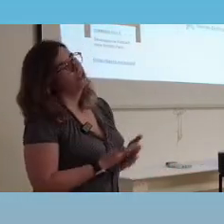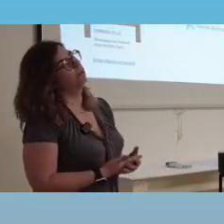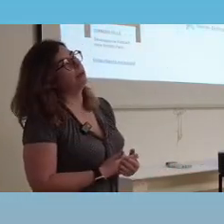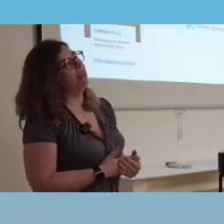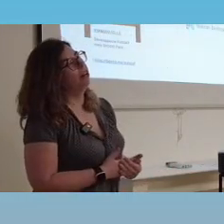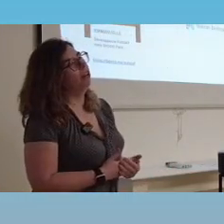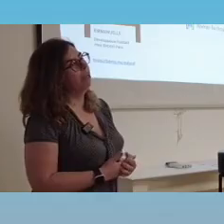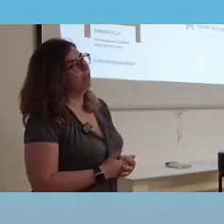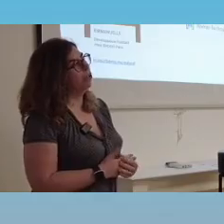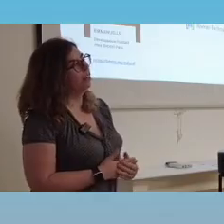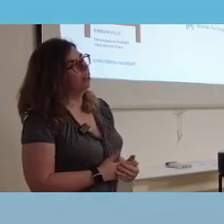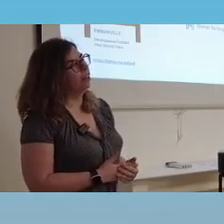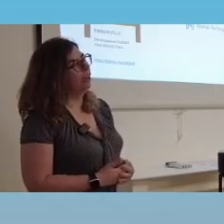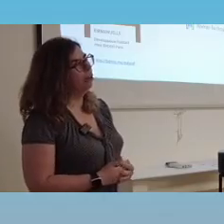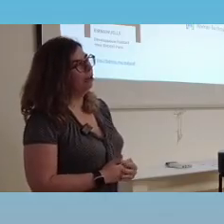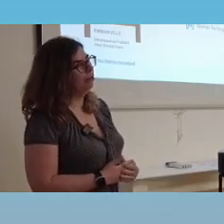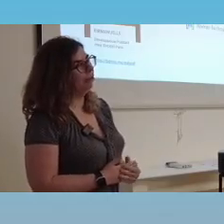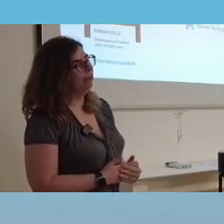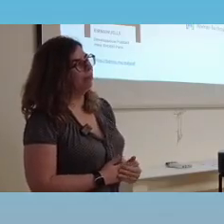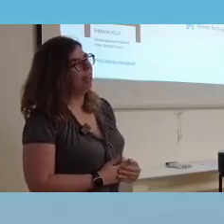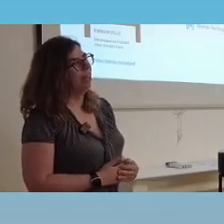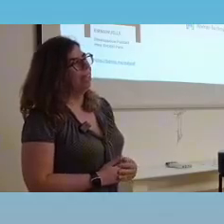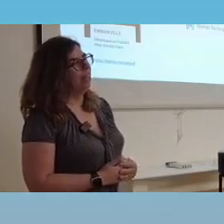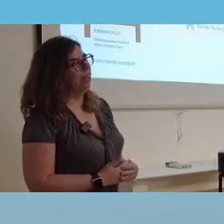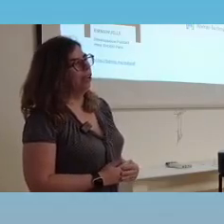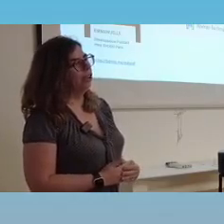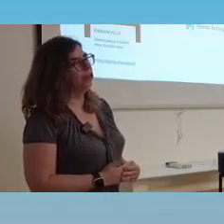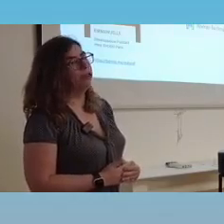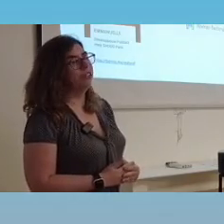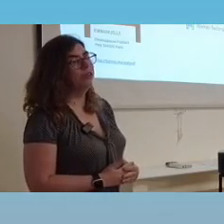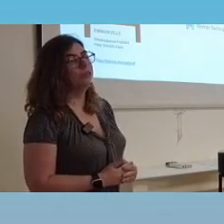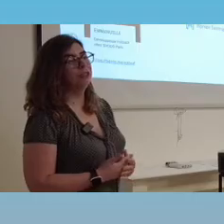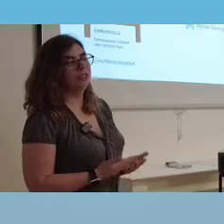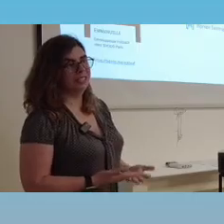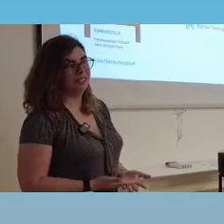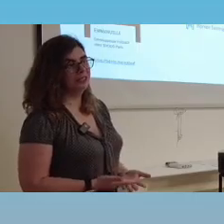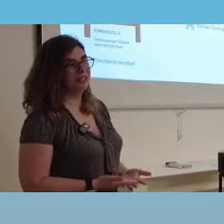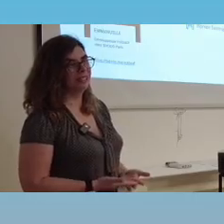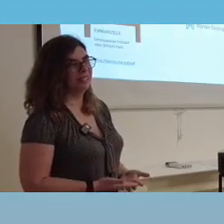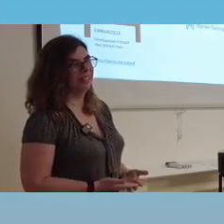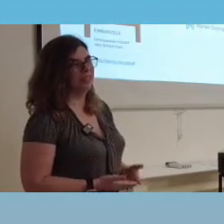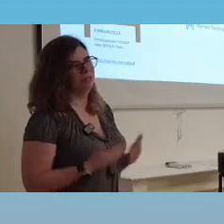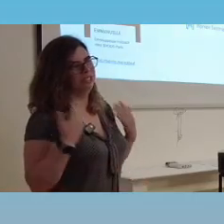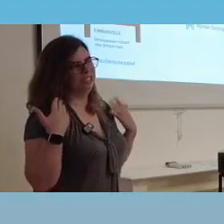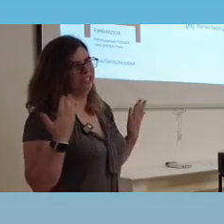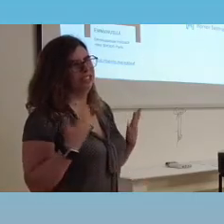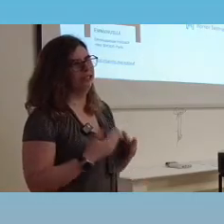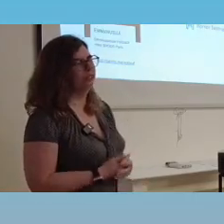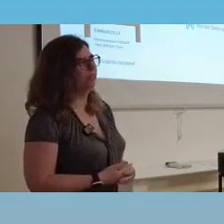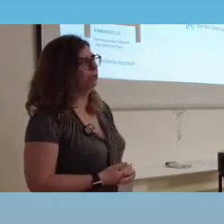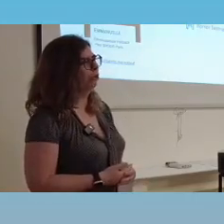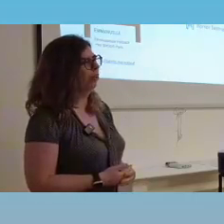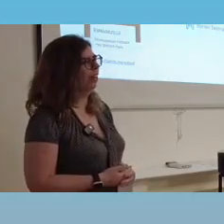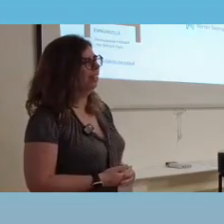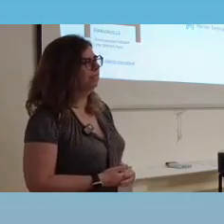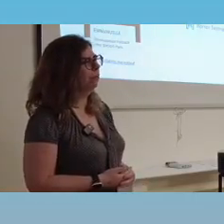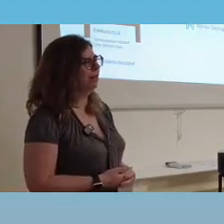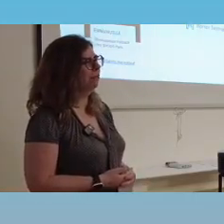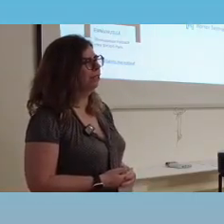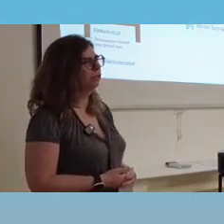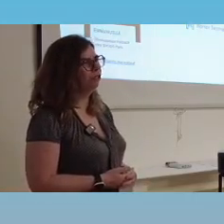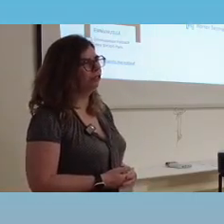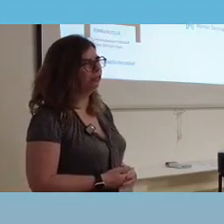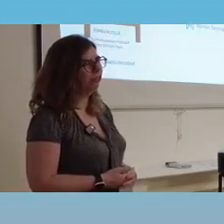Donc, je m'appelle Emmanuel Abouaf et je suis sourde de naissance. J'ai 2 implants cochléaires